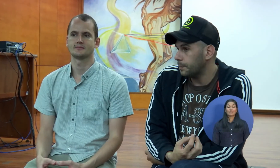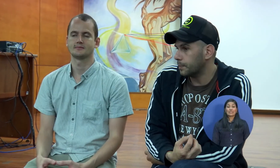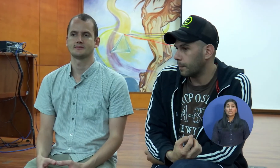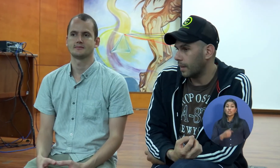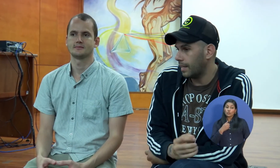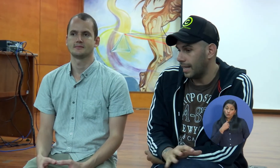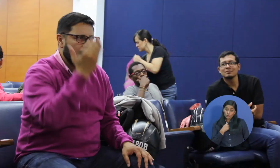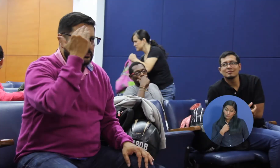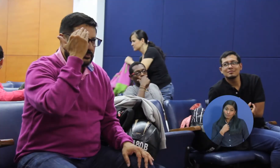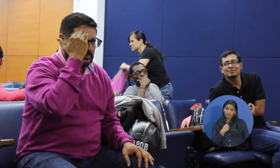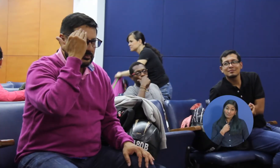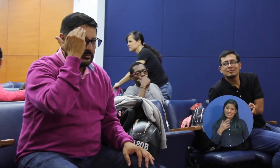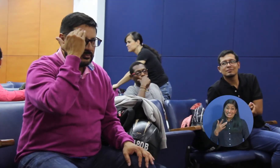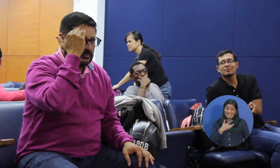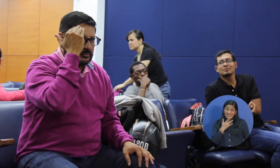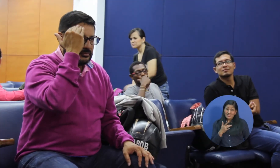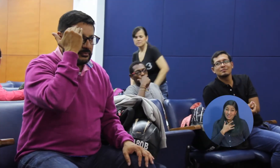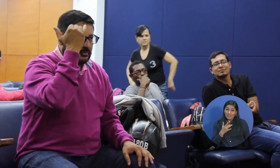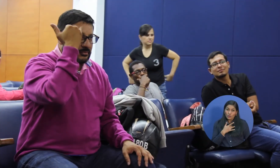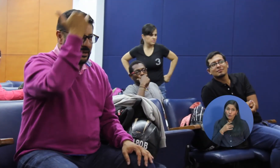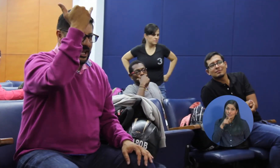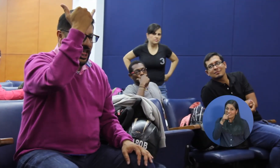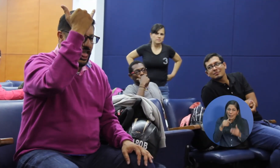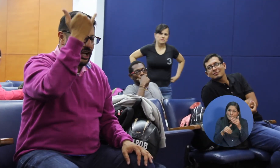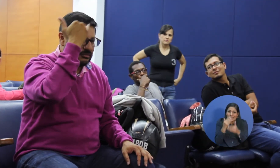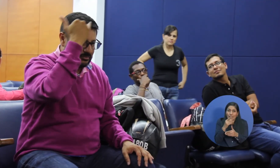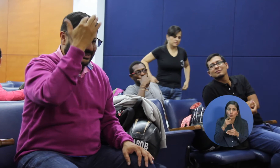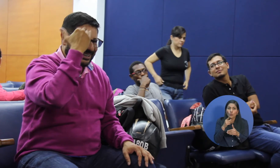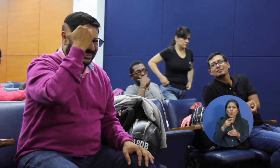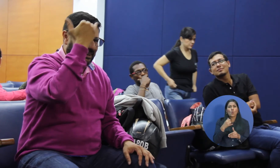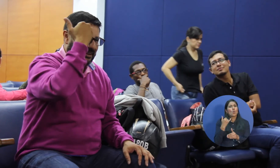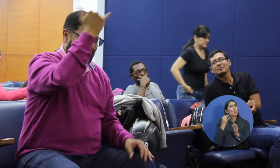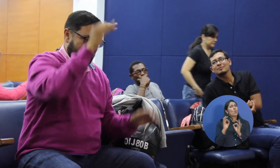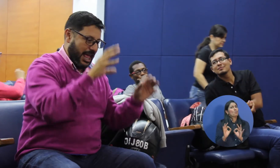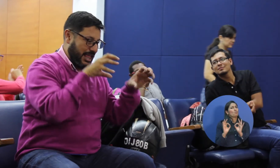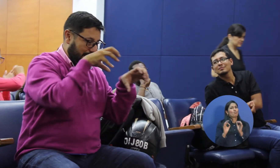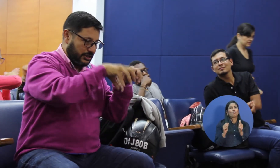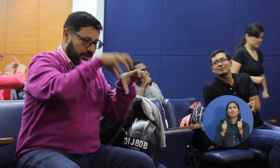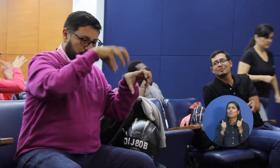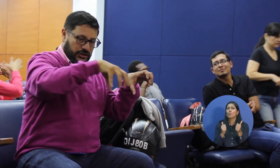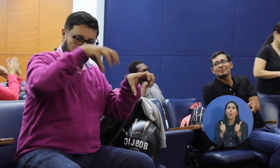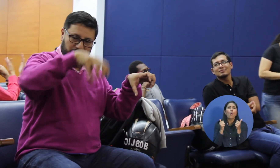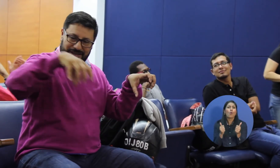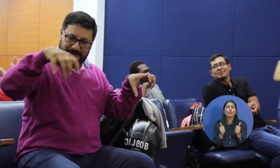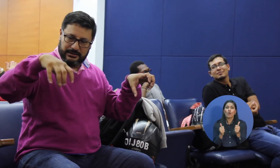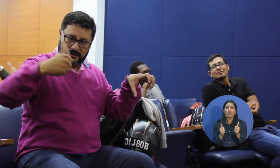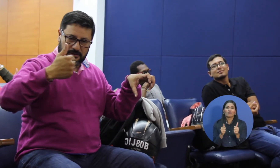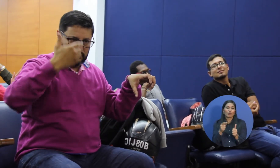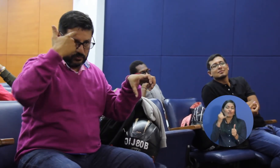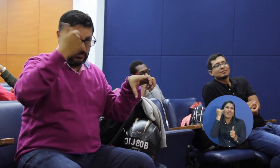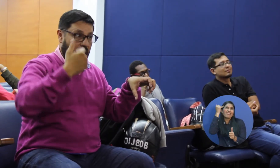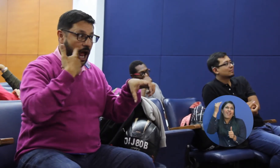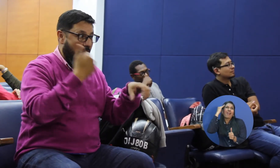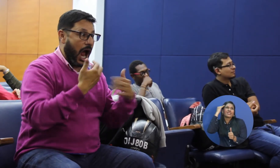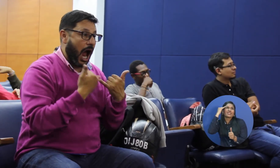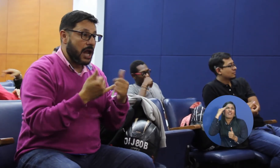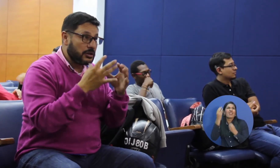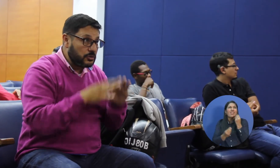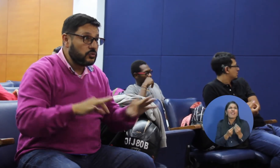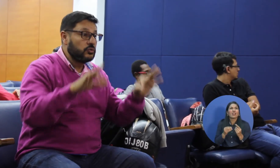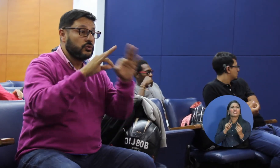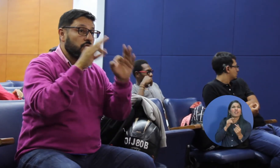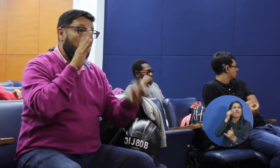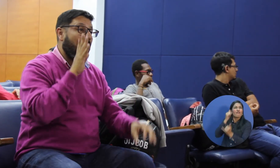Siento yo que de entrada tenés algo muy bueno ahí, porque tenés muy clara la idea de saber hacia dónde